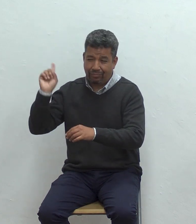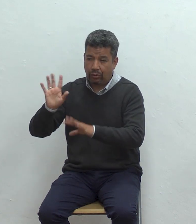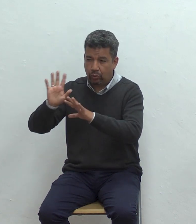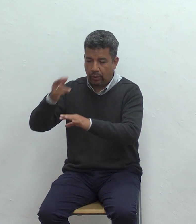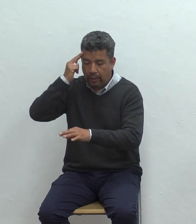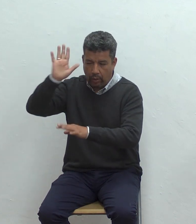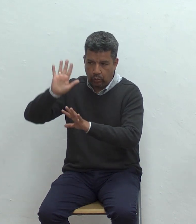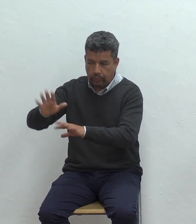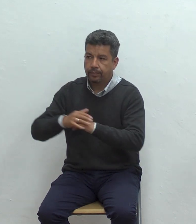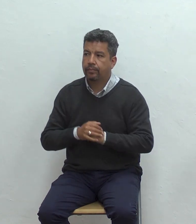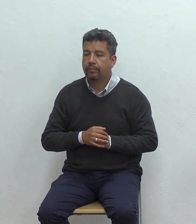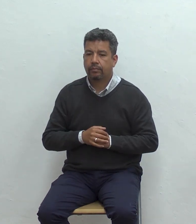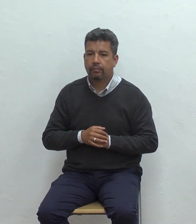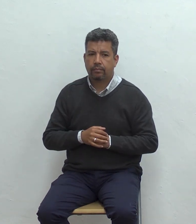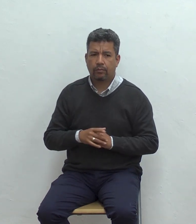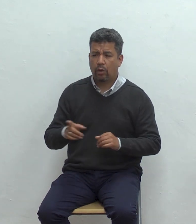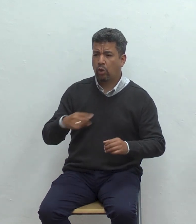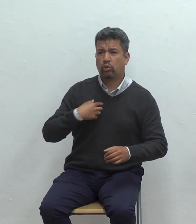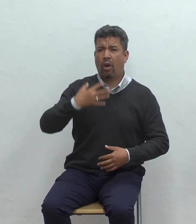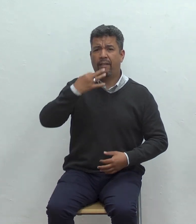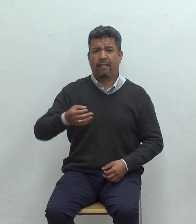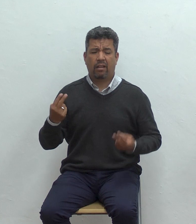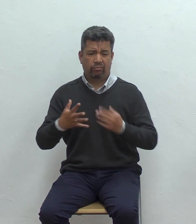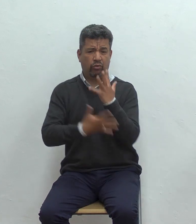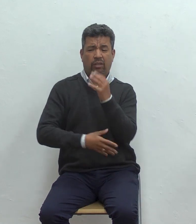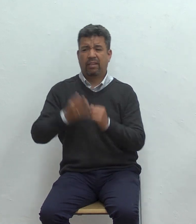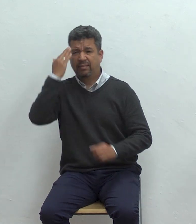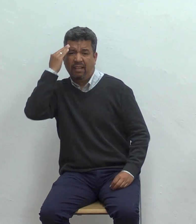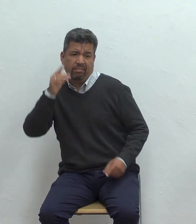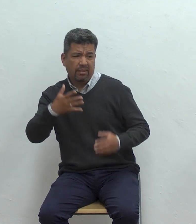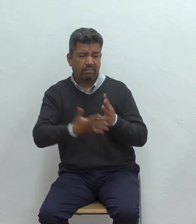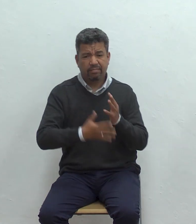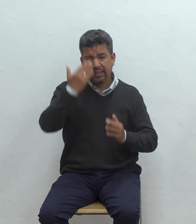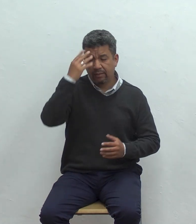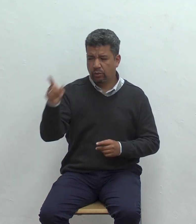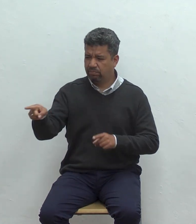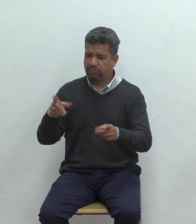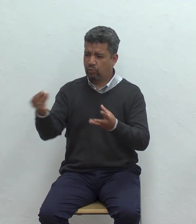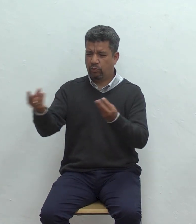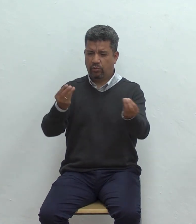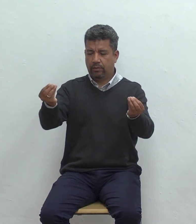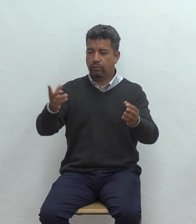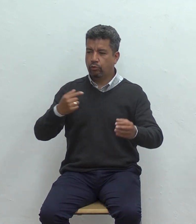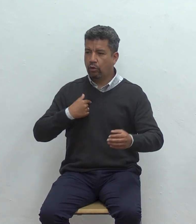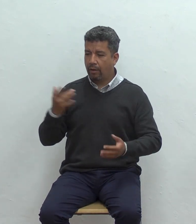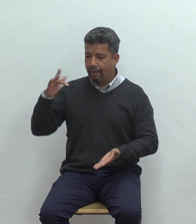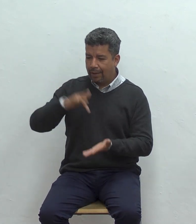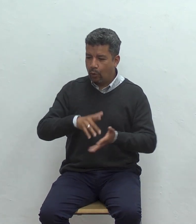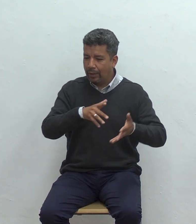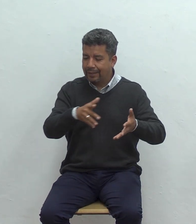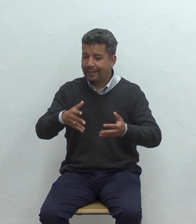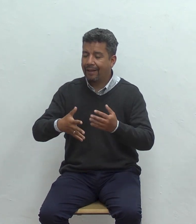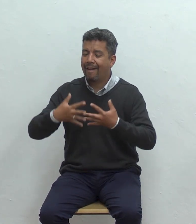teológicas. Y entonces ellos como que, no, yo sí tengo la verdadera doctrina, usted sabe. Y yo les dije, yo vengo a